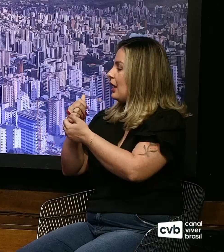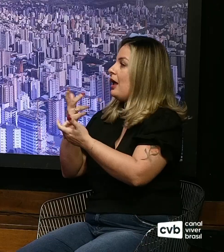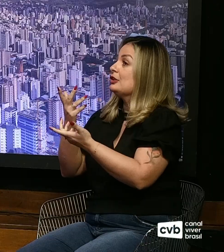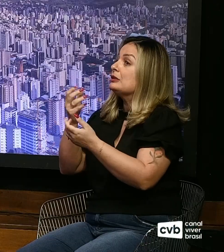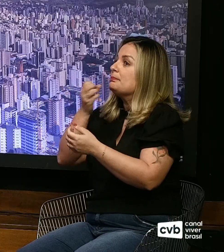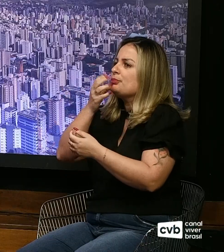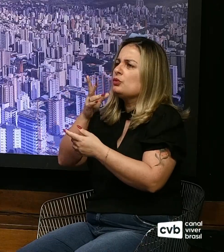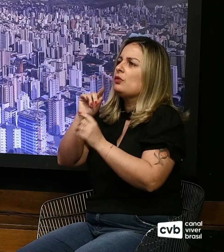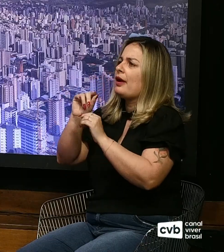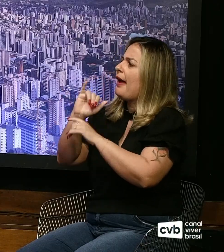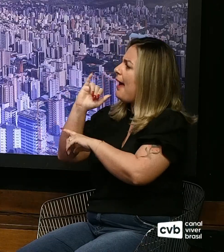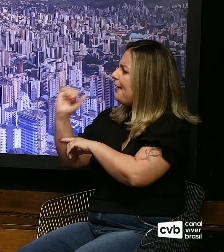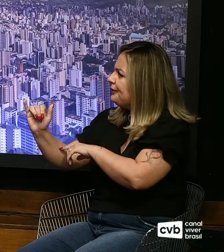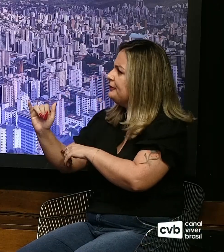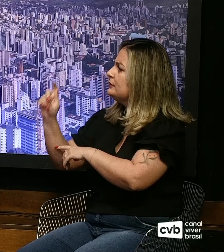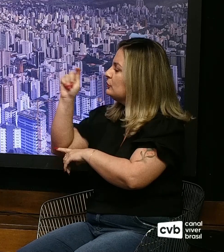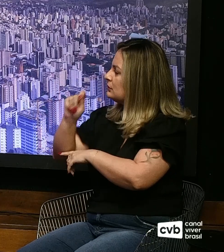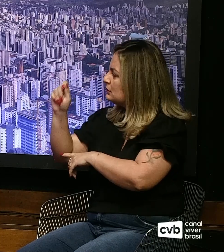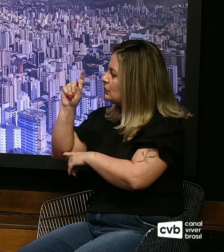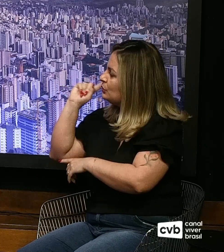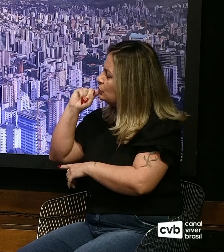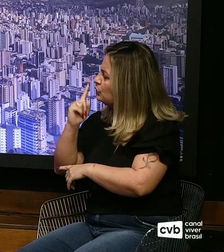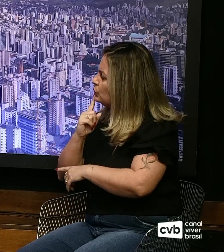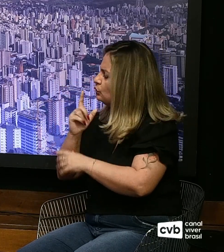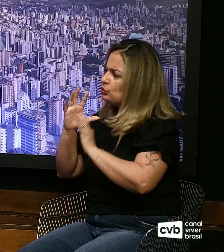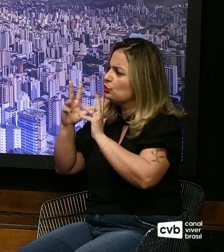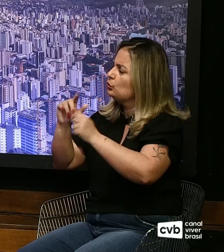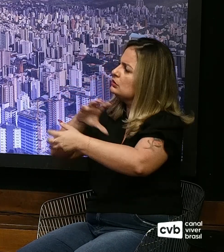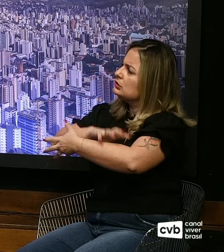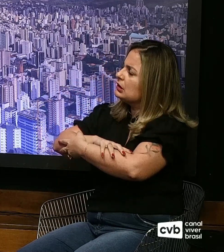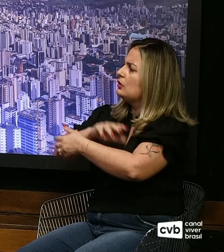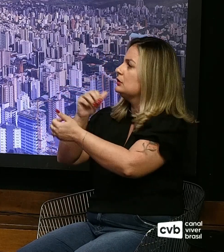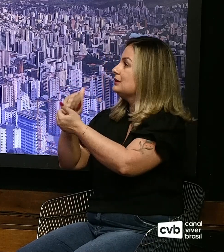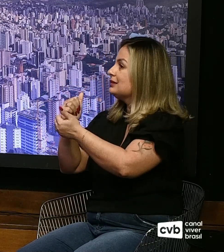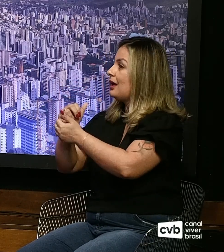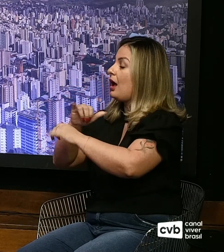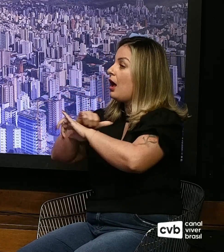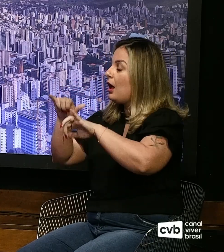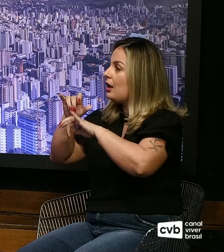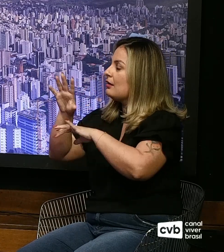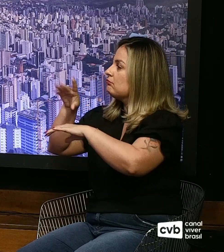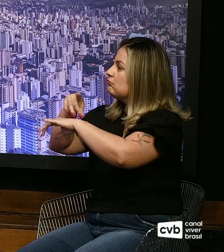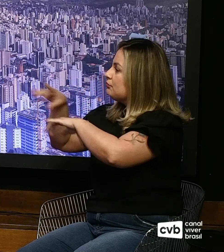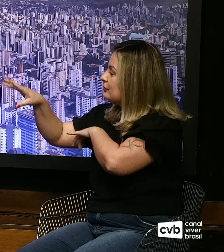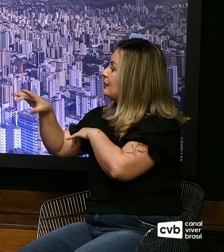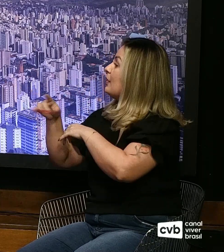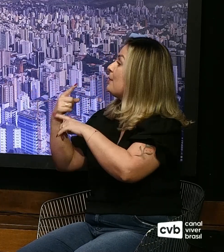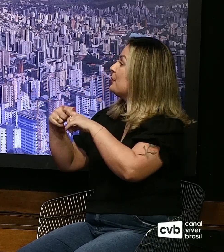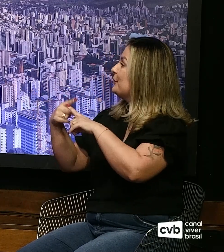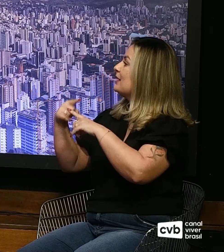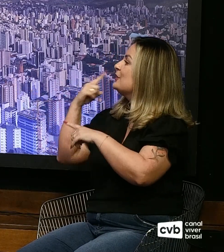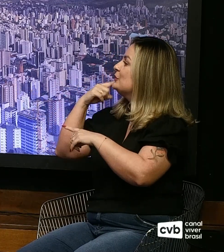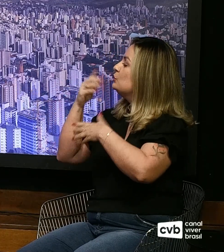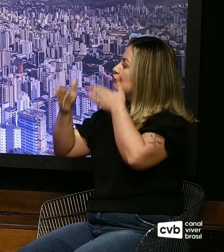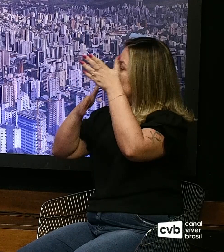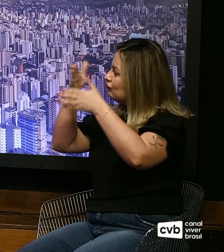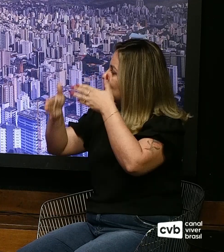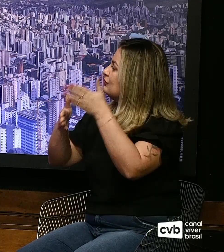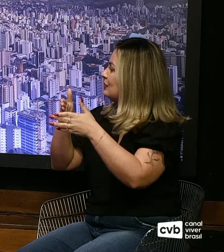Horizonte, que é um grupo de pessoas surdas. Então, trazer as associações, tem a Associação dos Surdos de Minas Gerais também, e